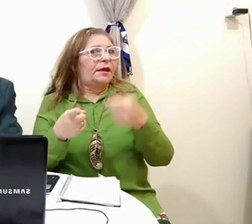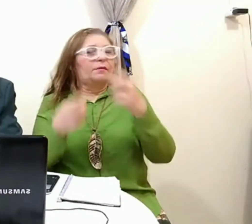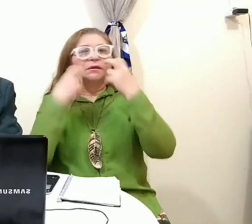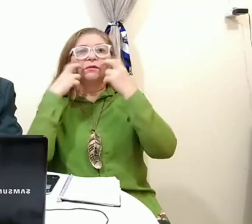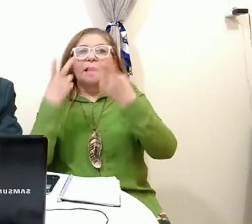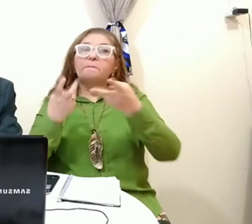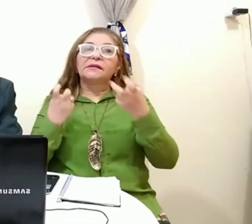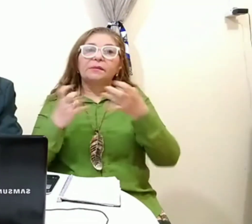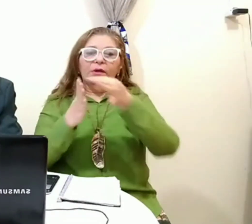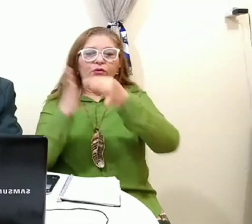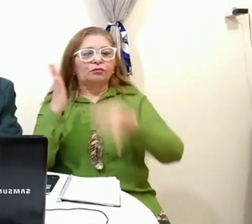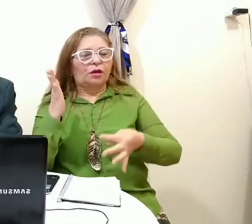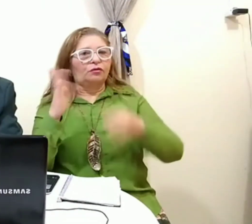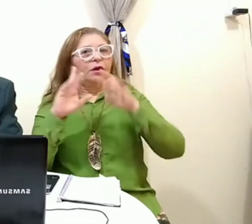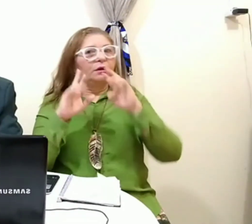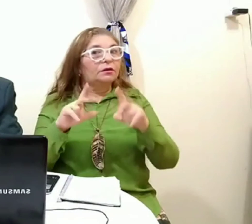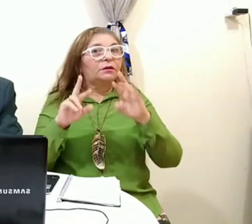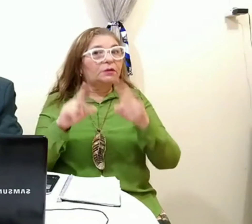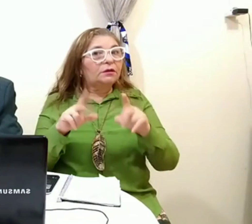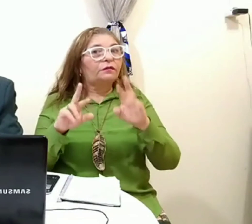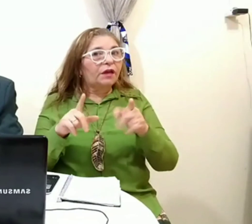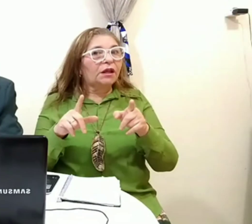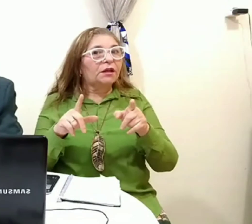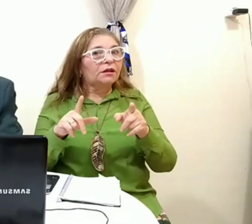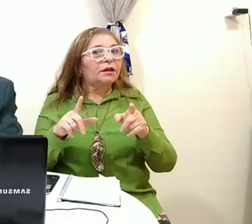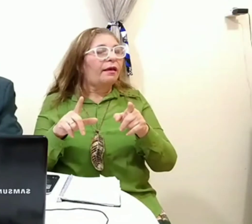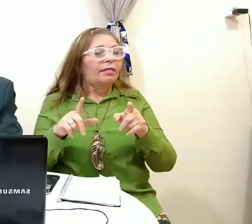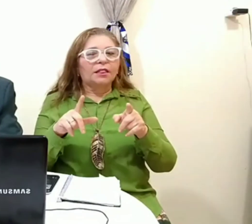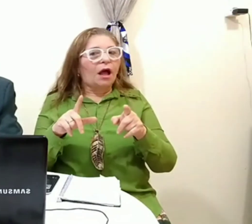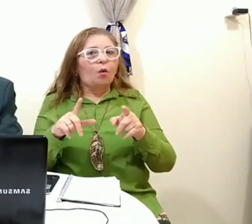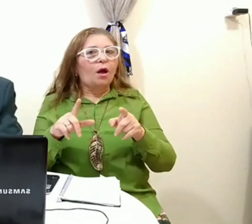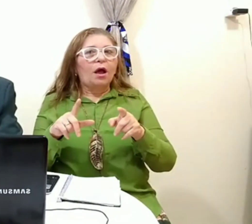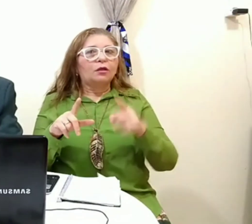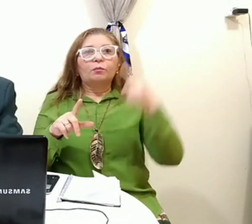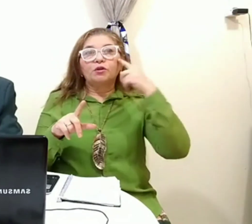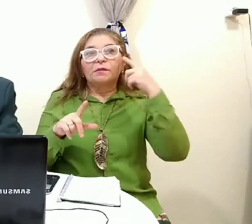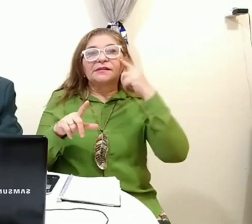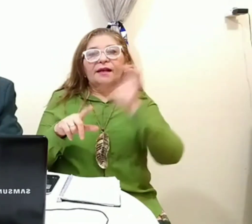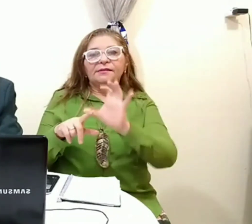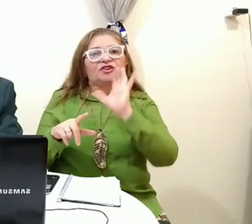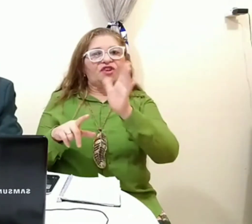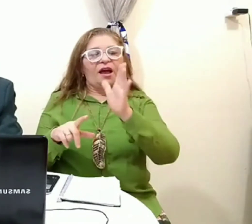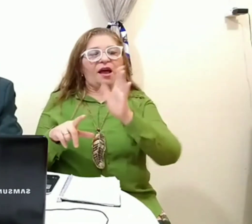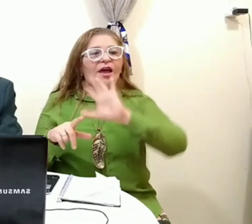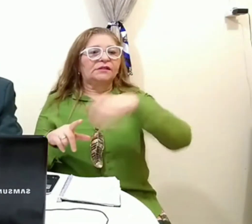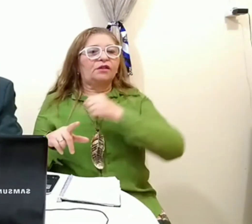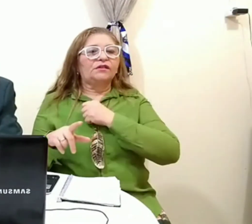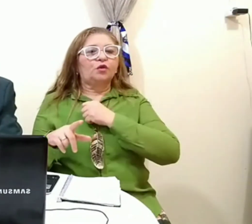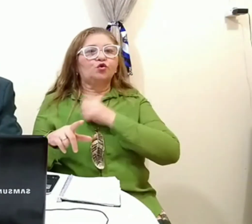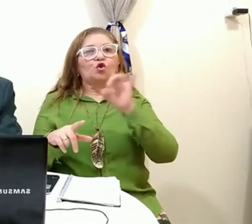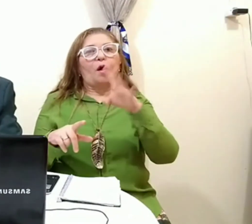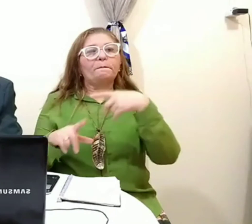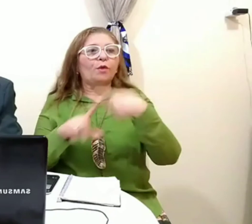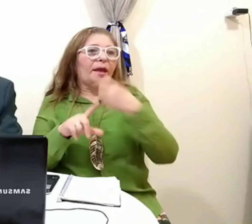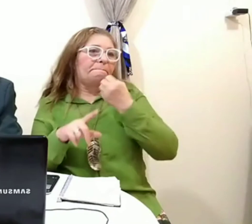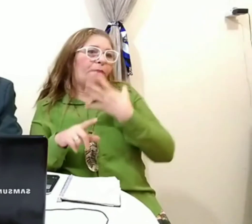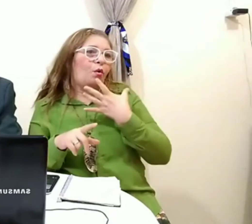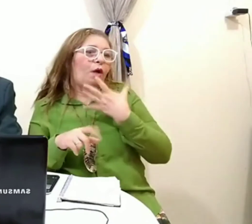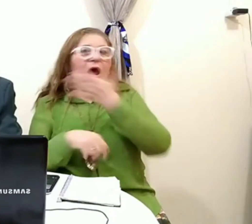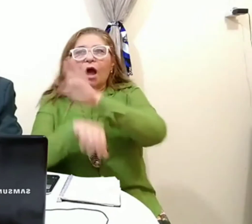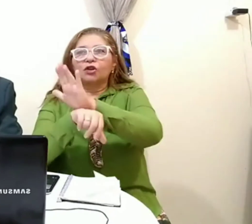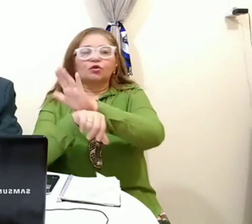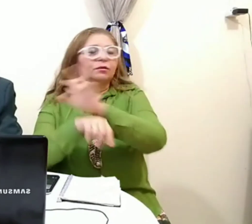texto que a gente estaria enganado se pensasse assim. Ele tinha todas essas qualidades, estava